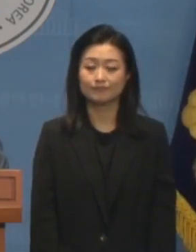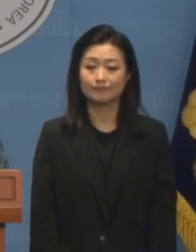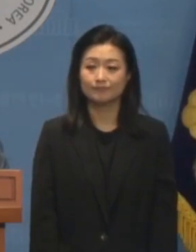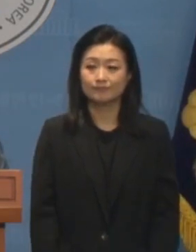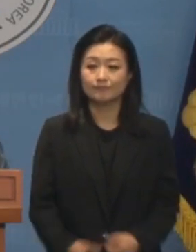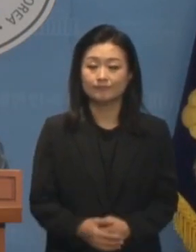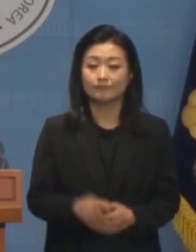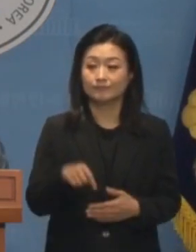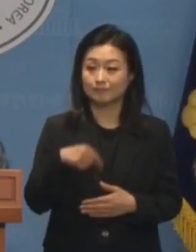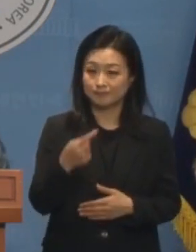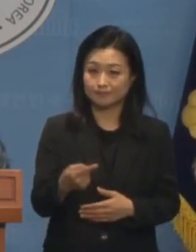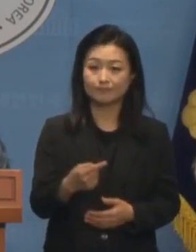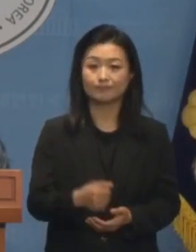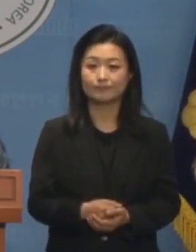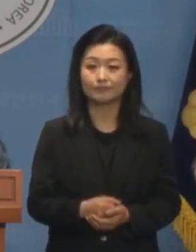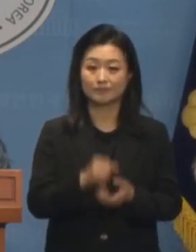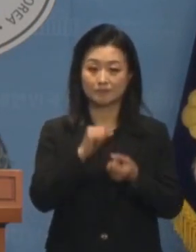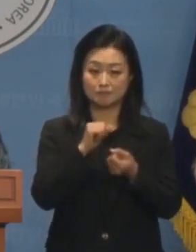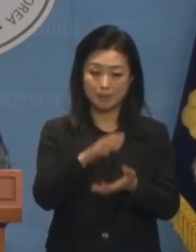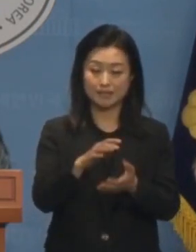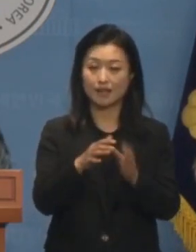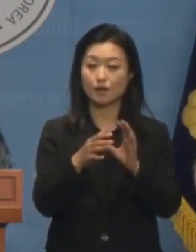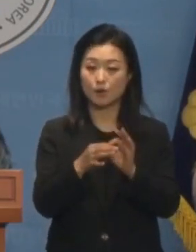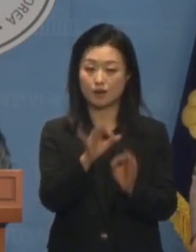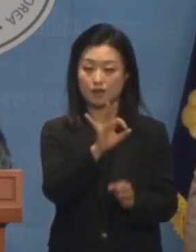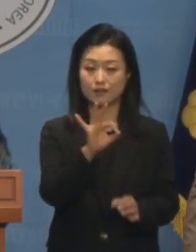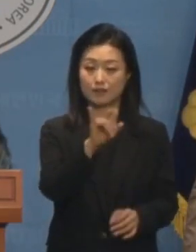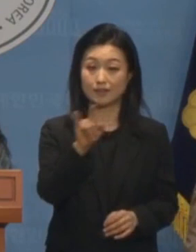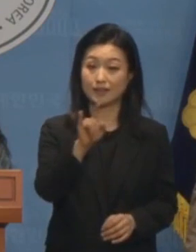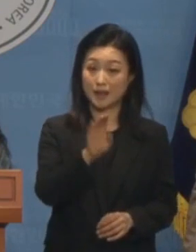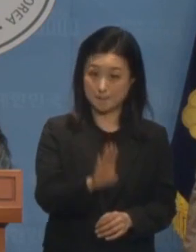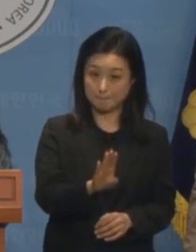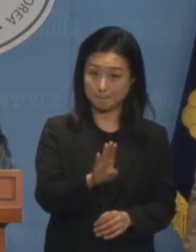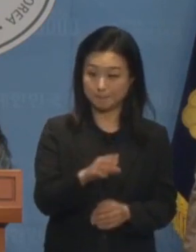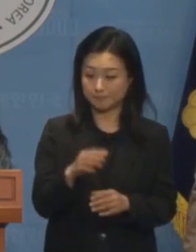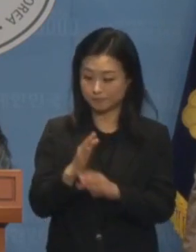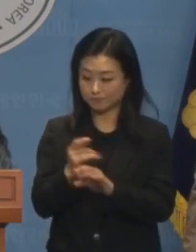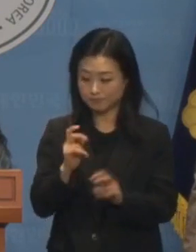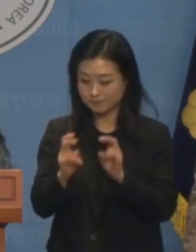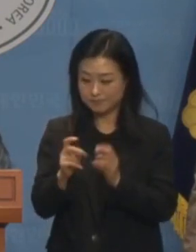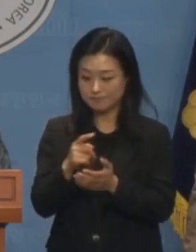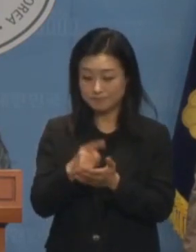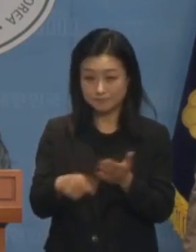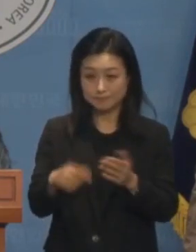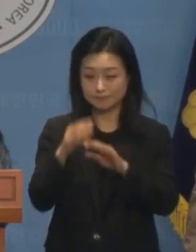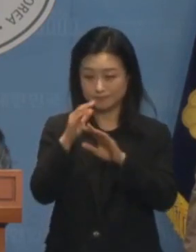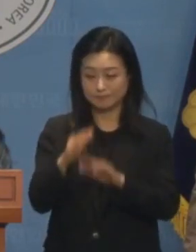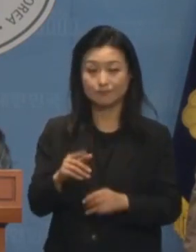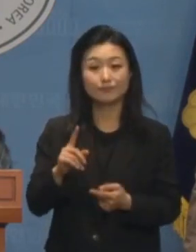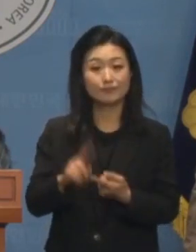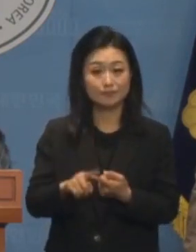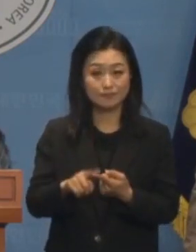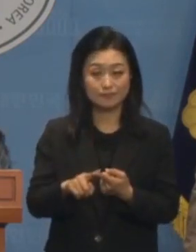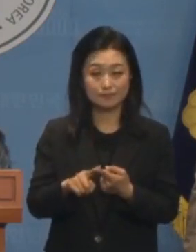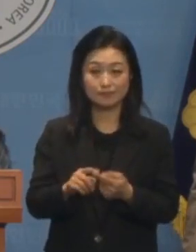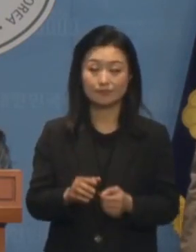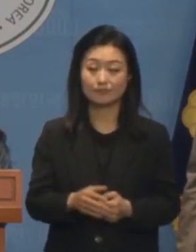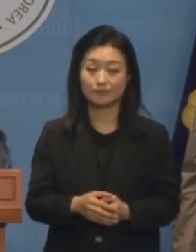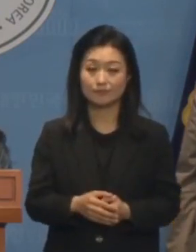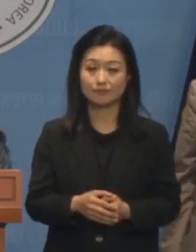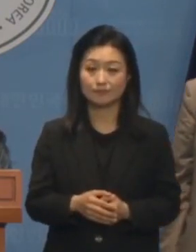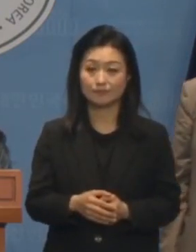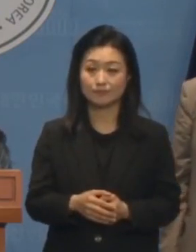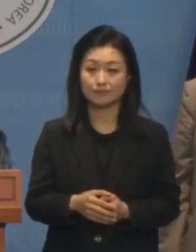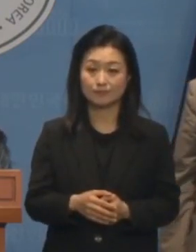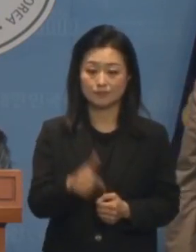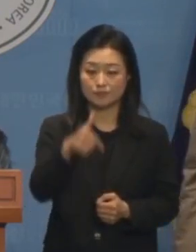네, 다음으로는 배달앱 분야에서 중소상인 입점업체가 겪고 있는 피해 문제에 대해서 피세준